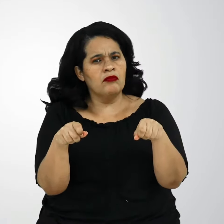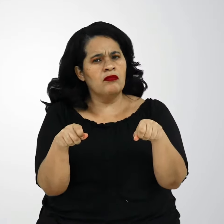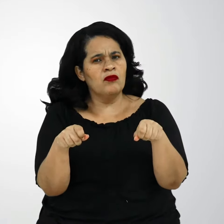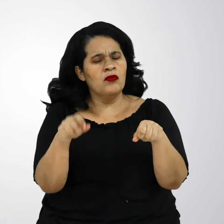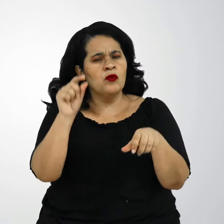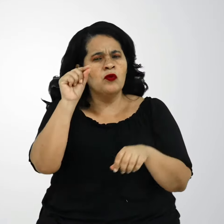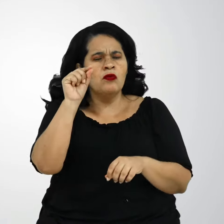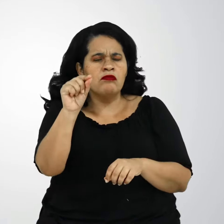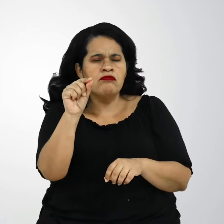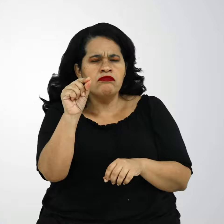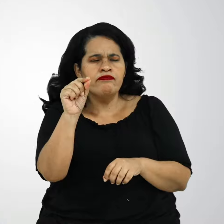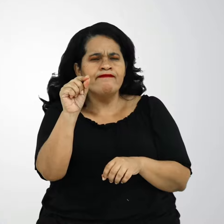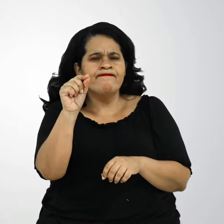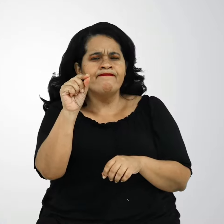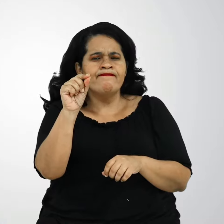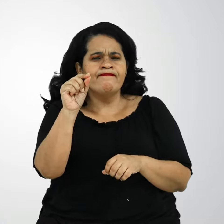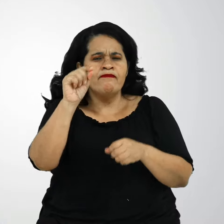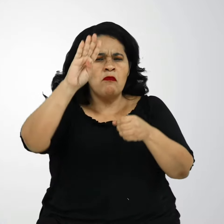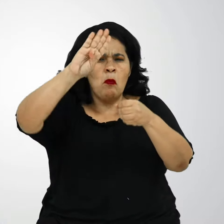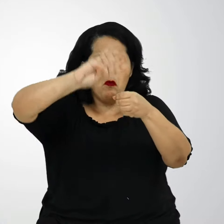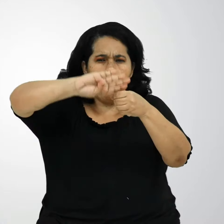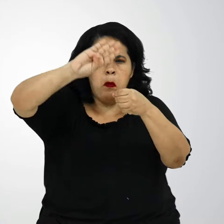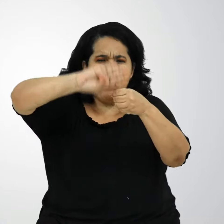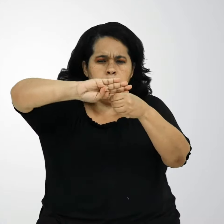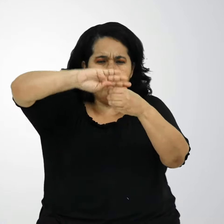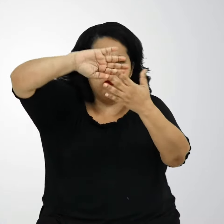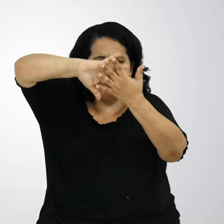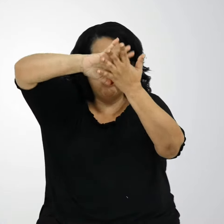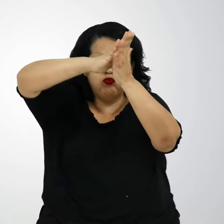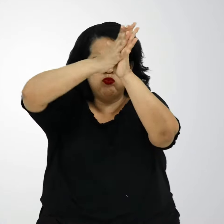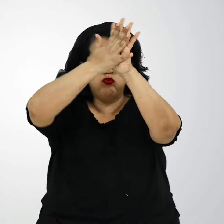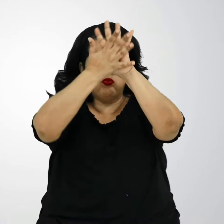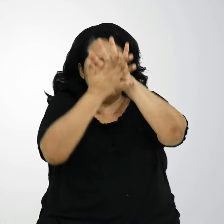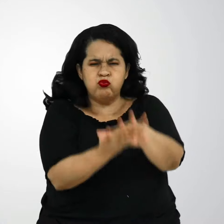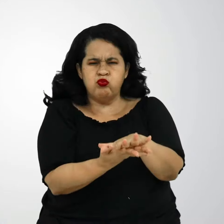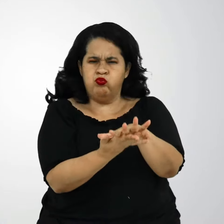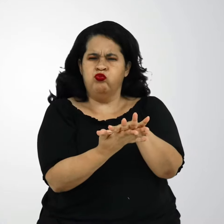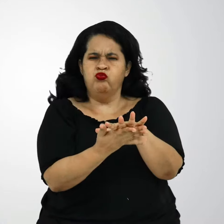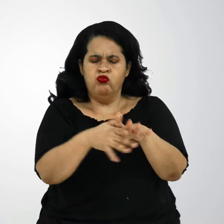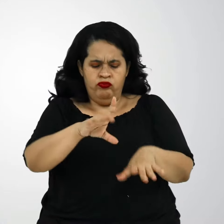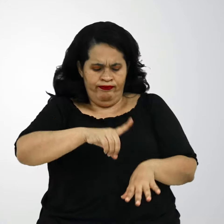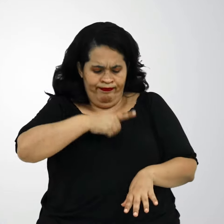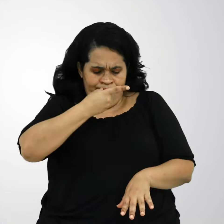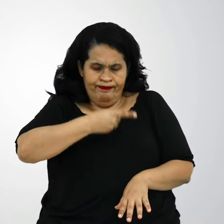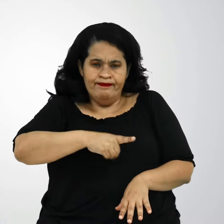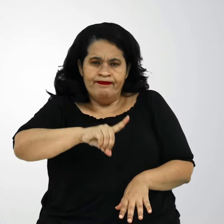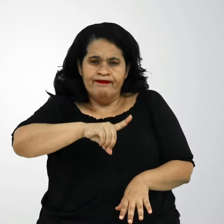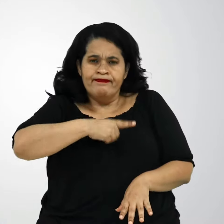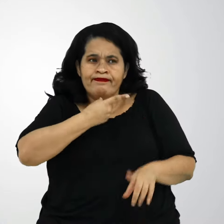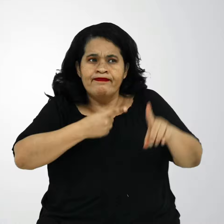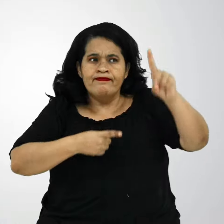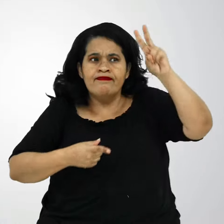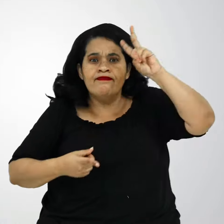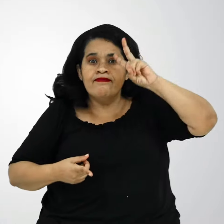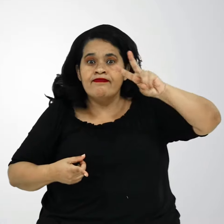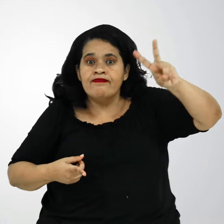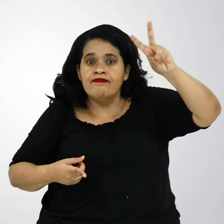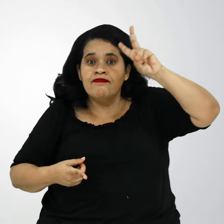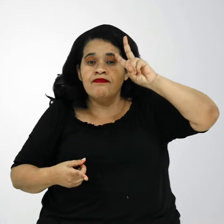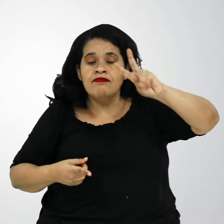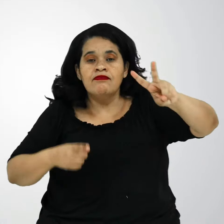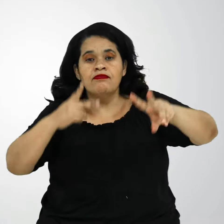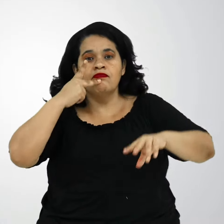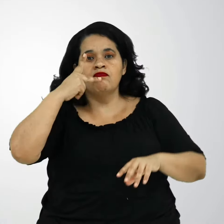queda do Império Babilônico, o Daniel tenha se lembrado dessa